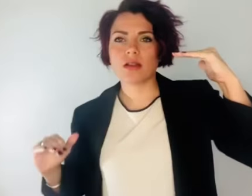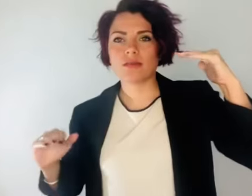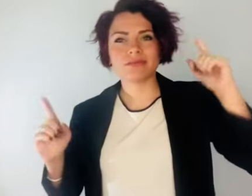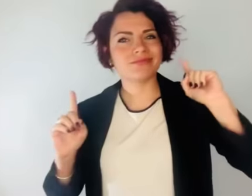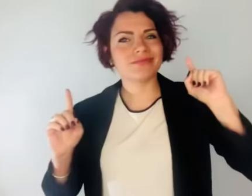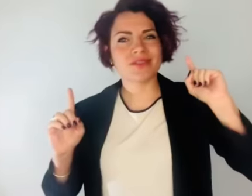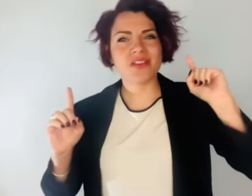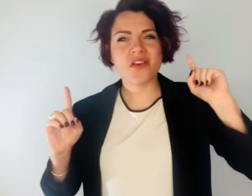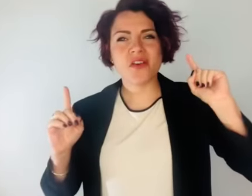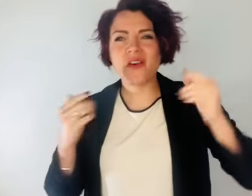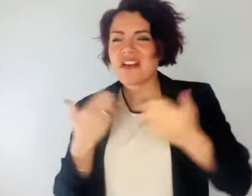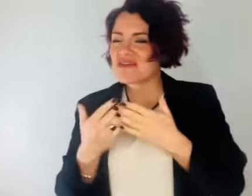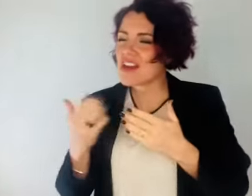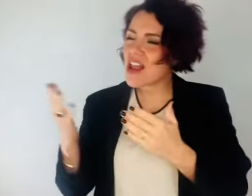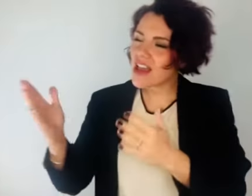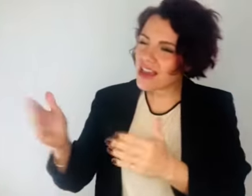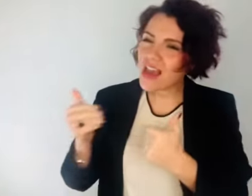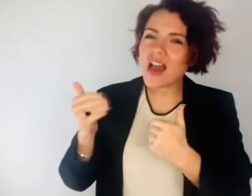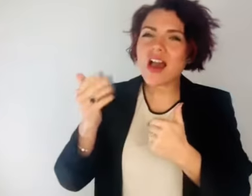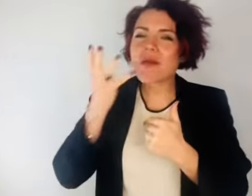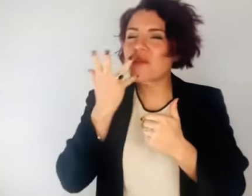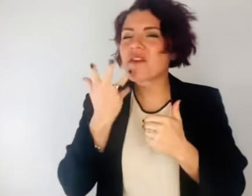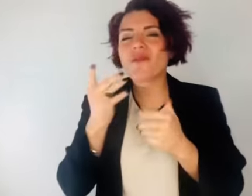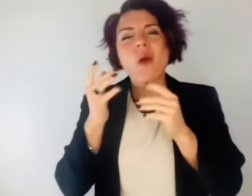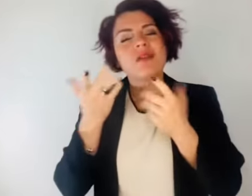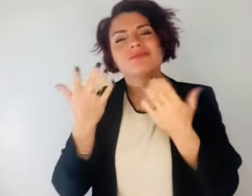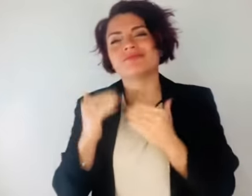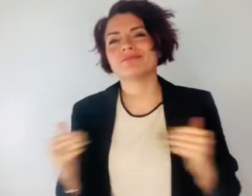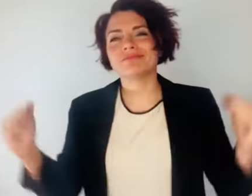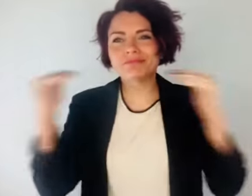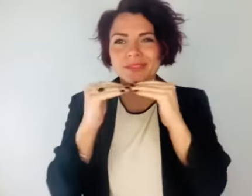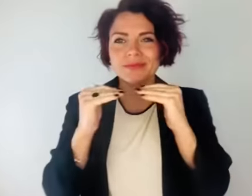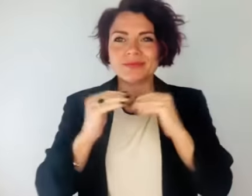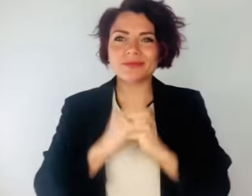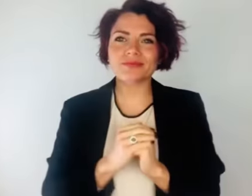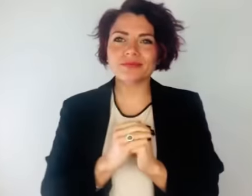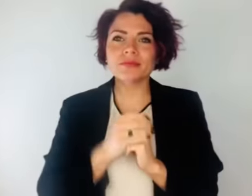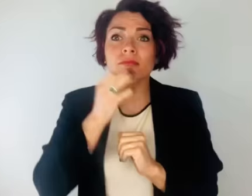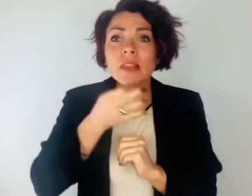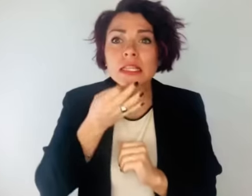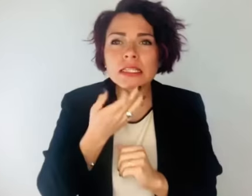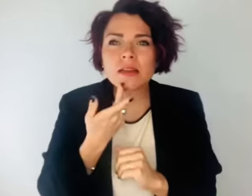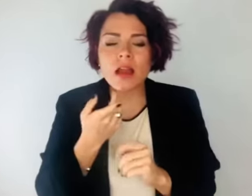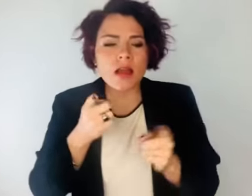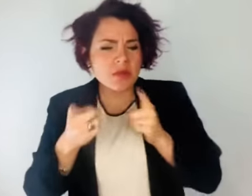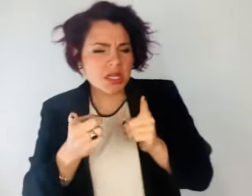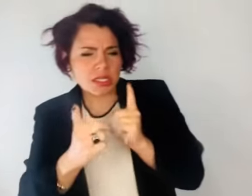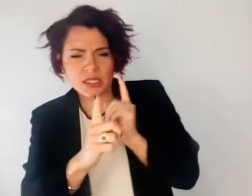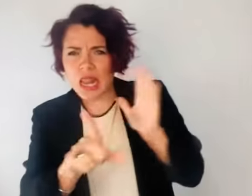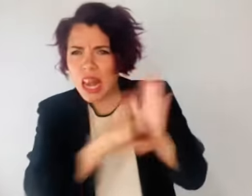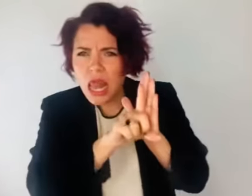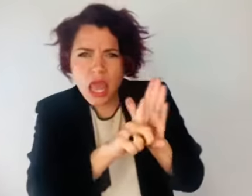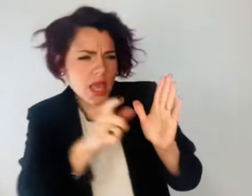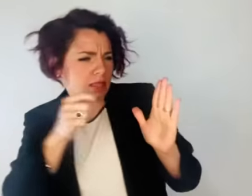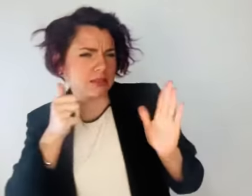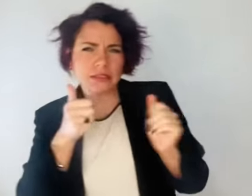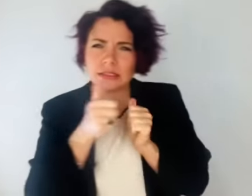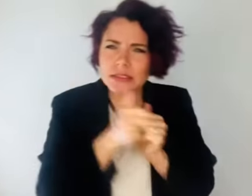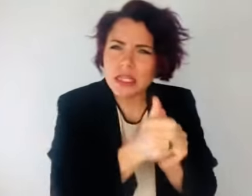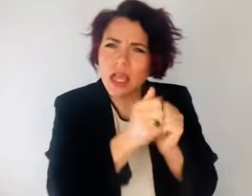ma il signore invita le persone per innalzarle al suo stesso livello quindi è finita l'ubbidienza è finita la